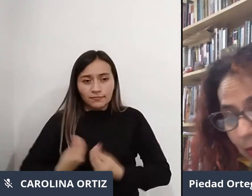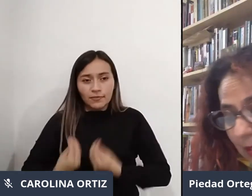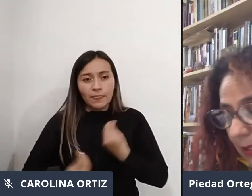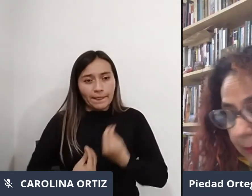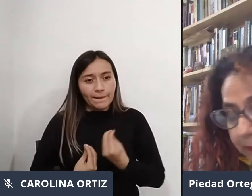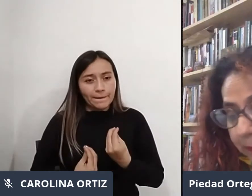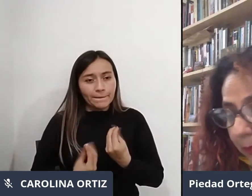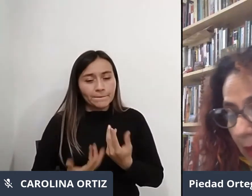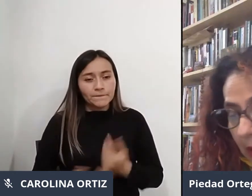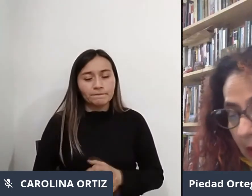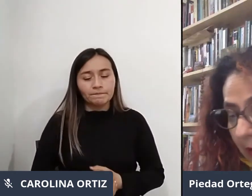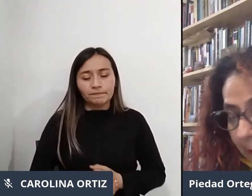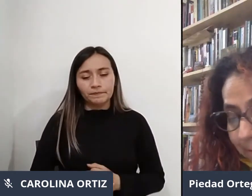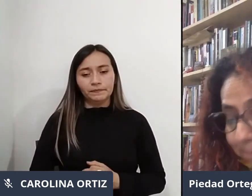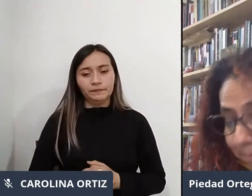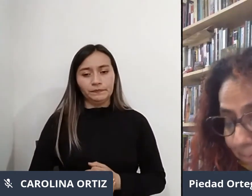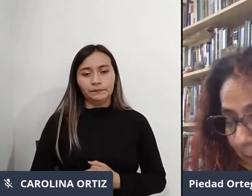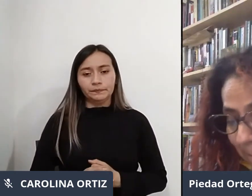supuesto, que